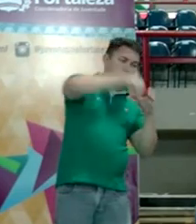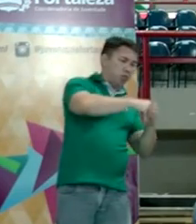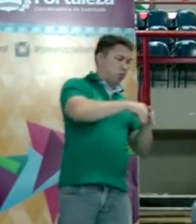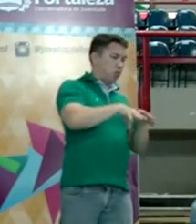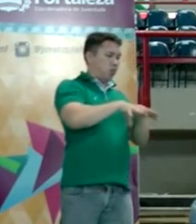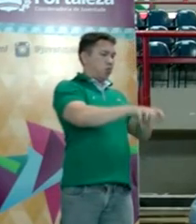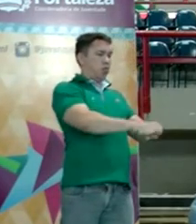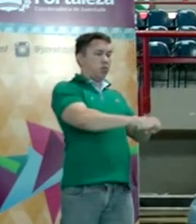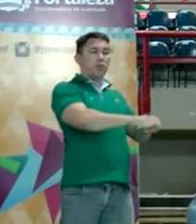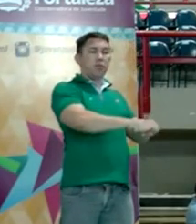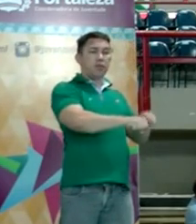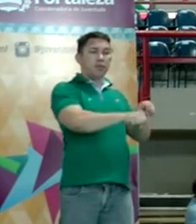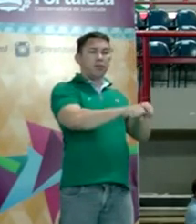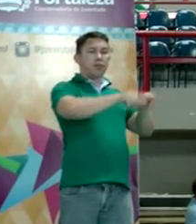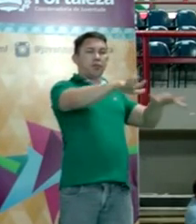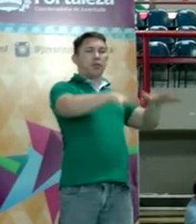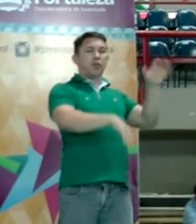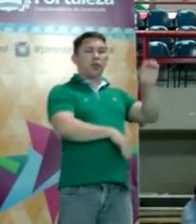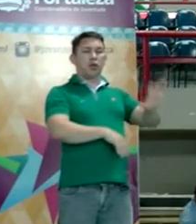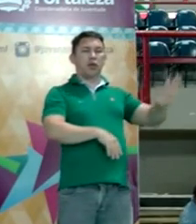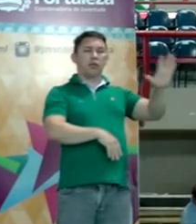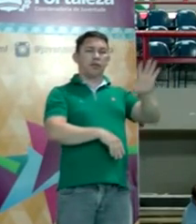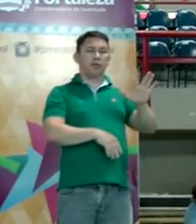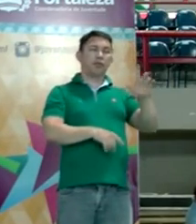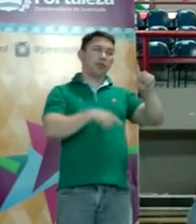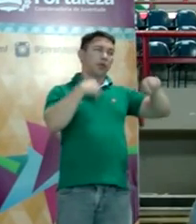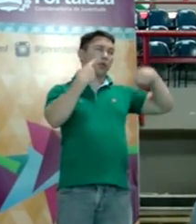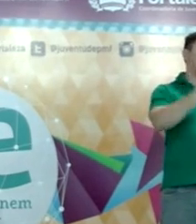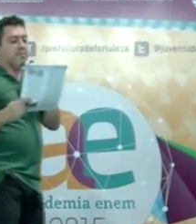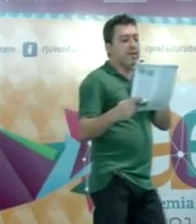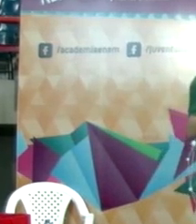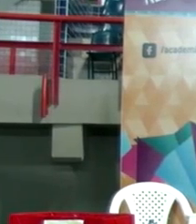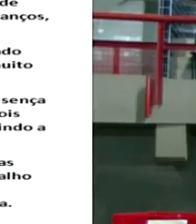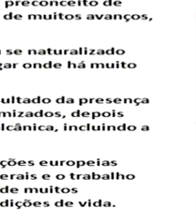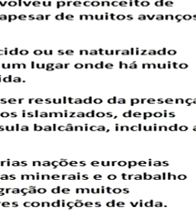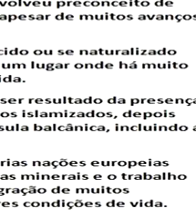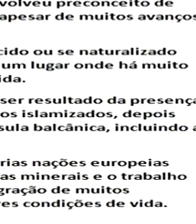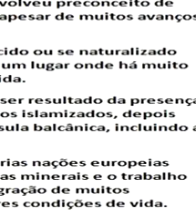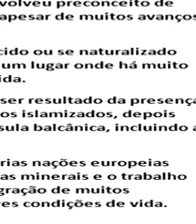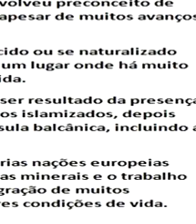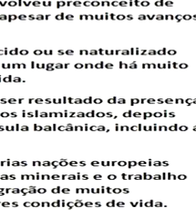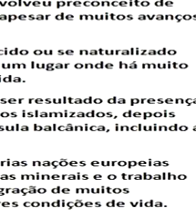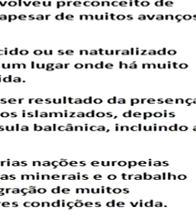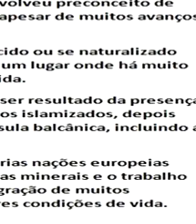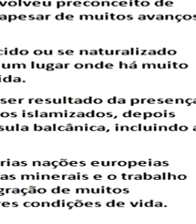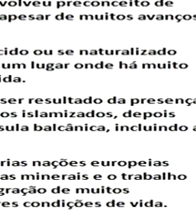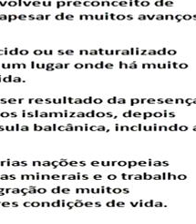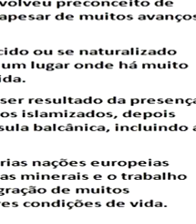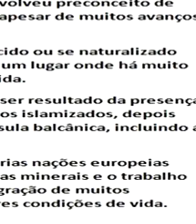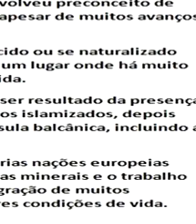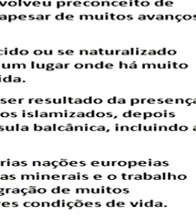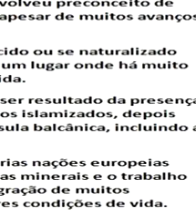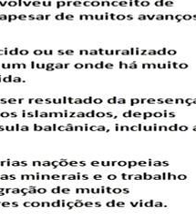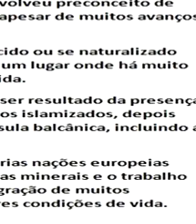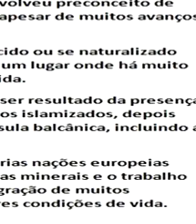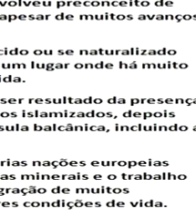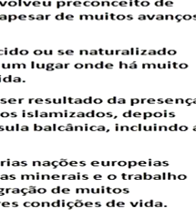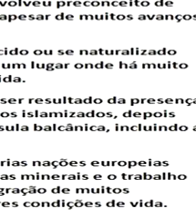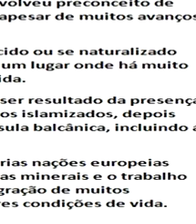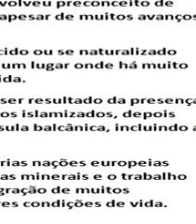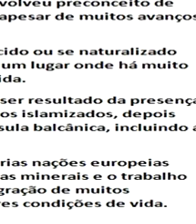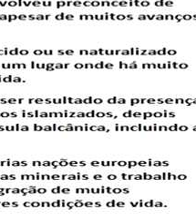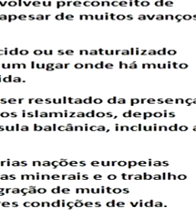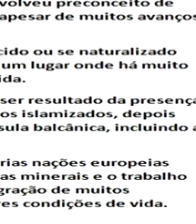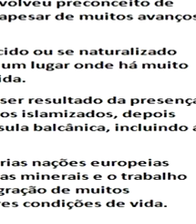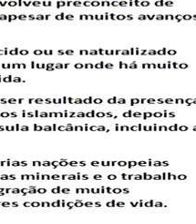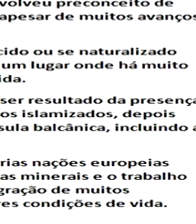foram colonizados, passam a ir para a Europa. Então é uma coisa que acontece um pouco depois. O item E, novamente por eliminação,